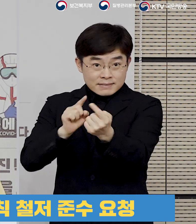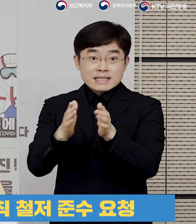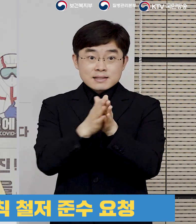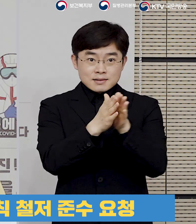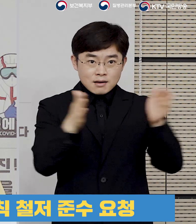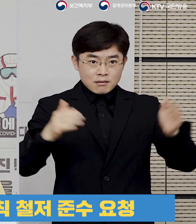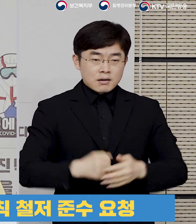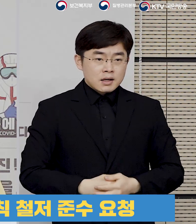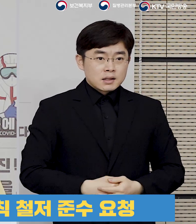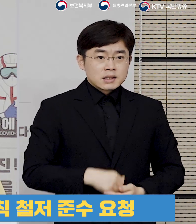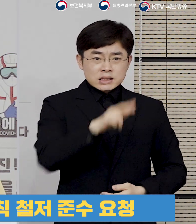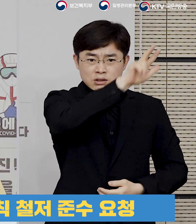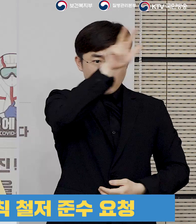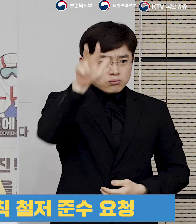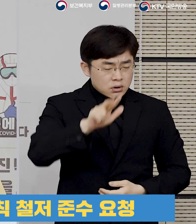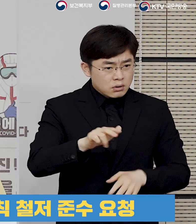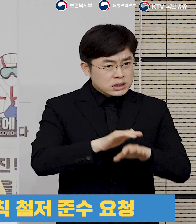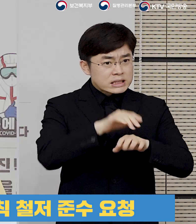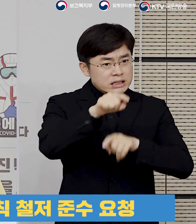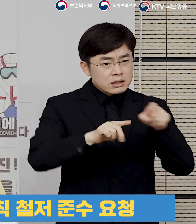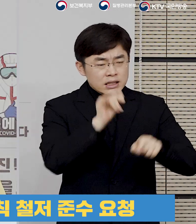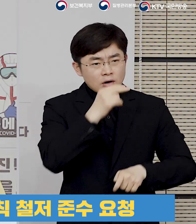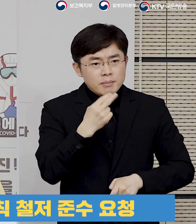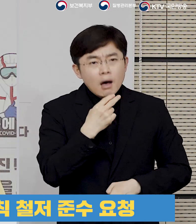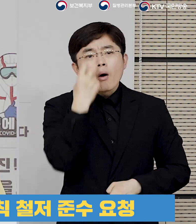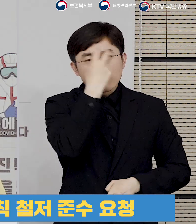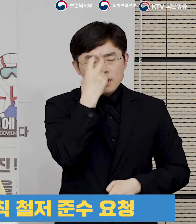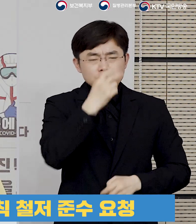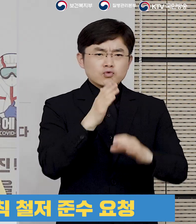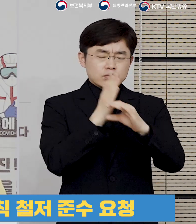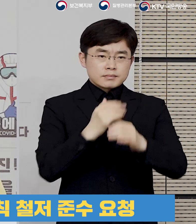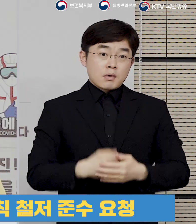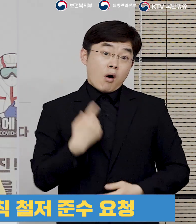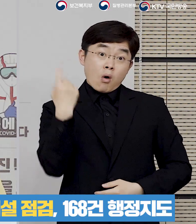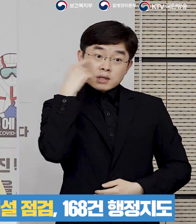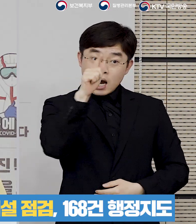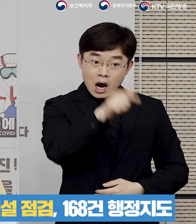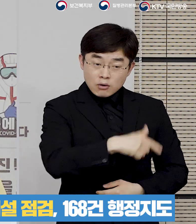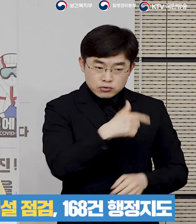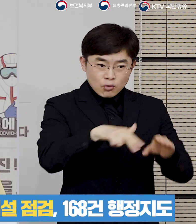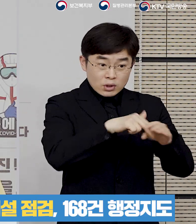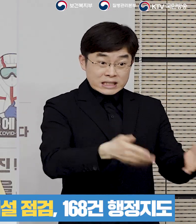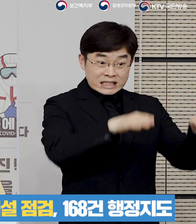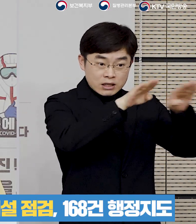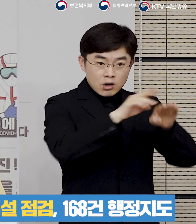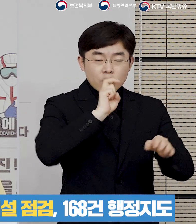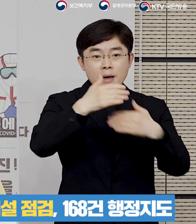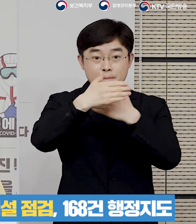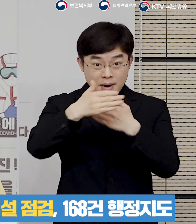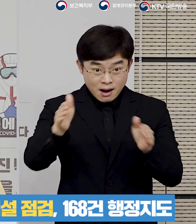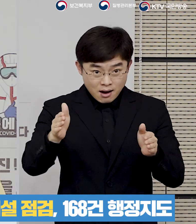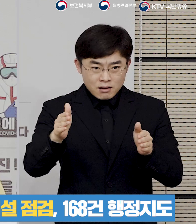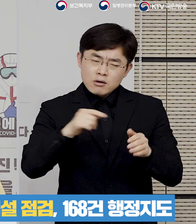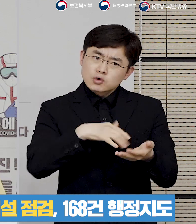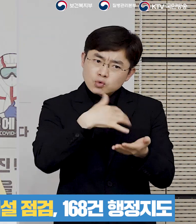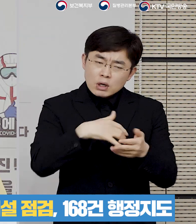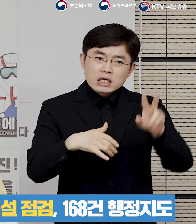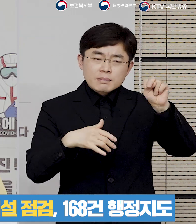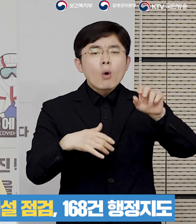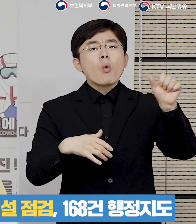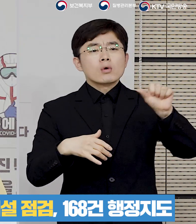거리두기를 시행하고 있으며 전국적으로 이행 여부를 매일 점검하고 있습니다. 어제 하루 종교시설, 노래방